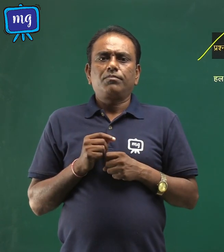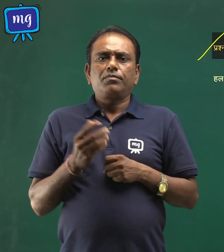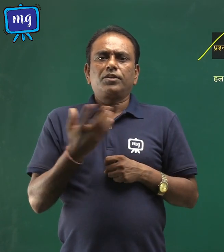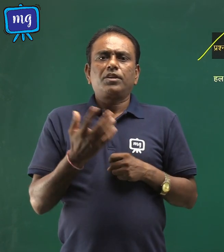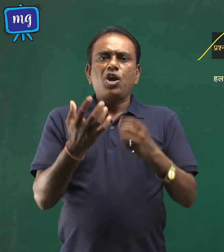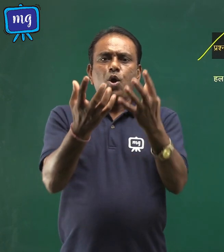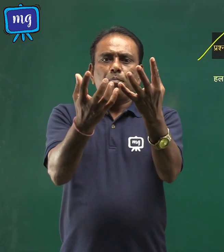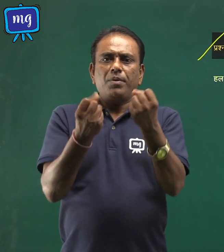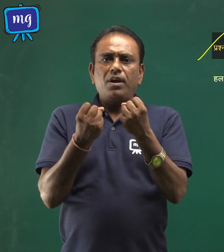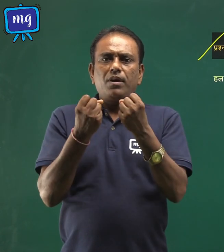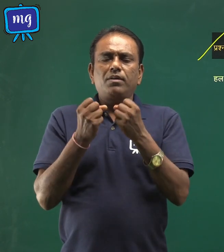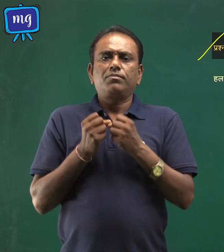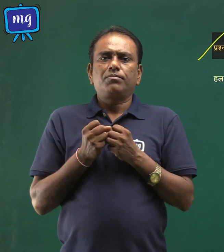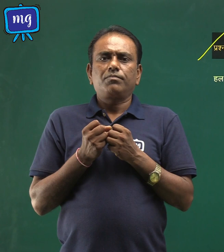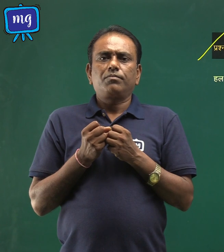क्या मिला?